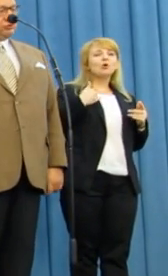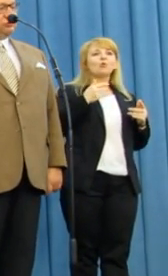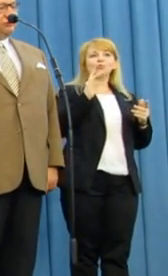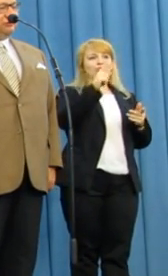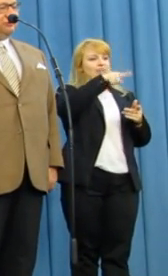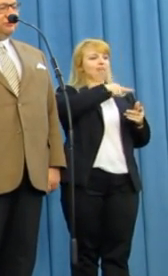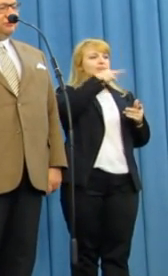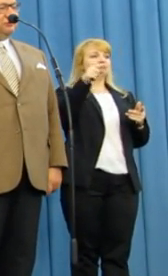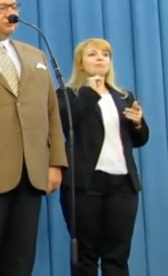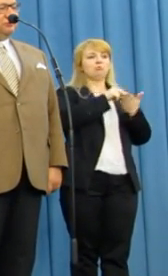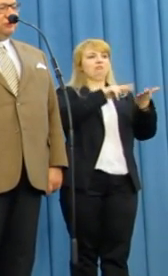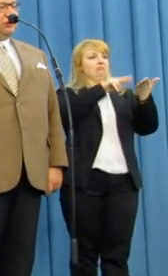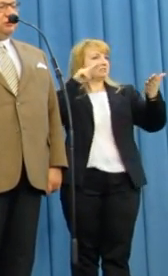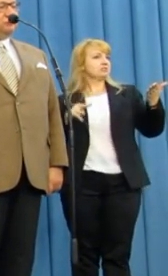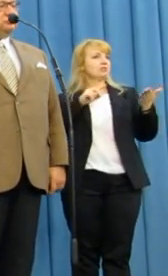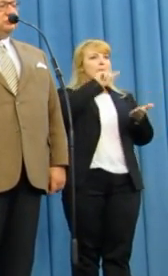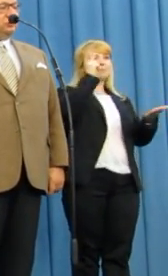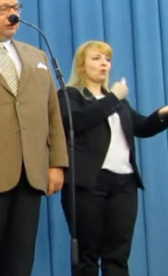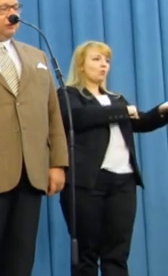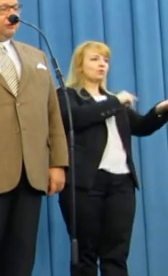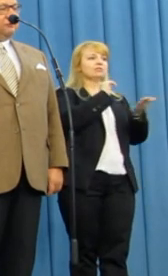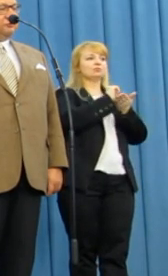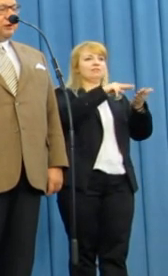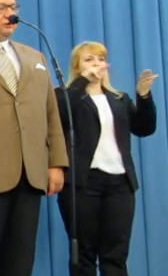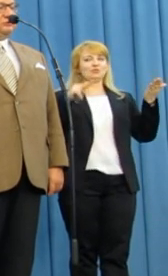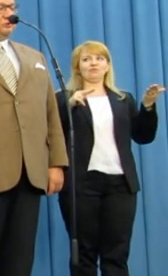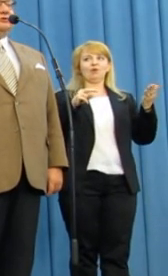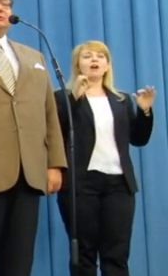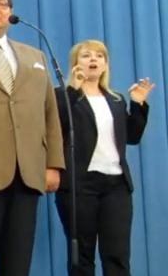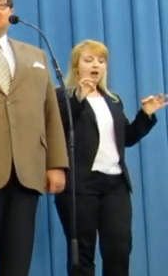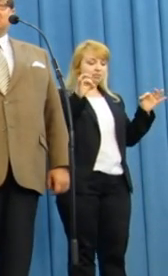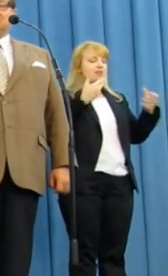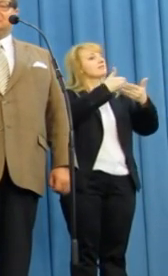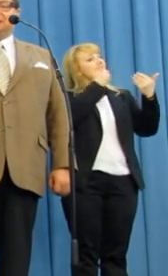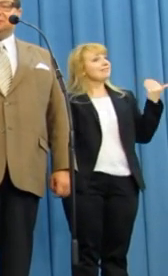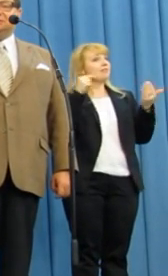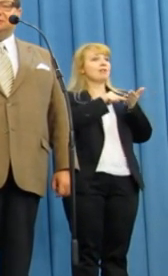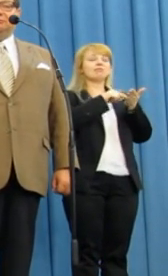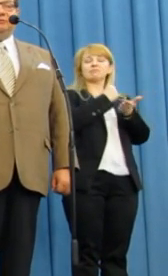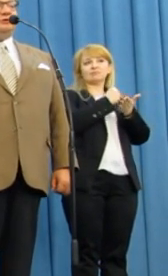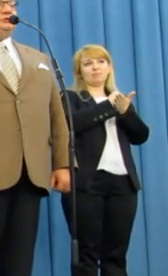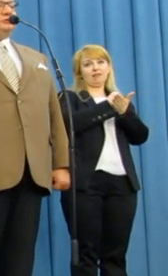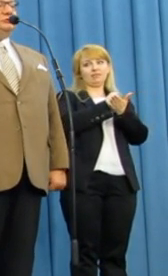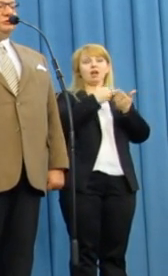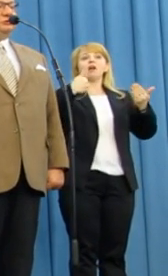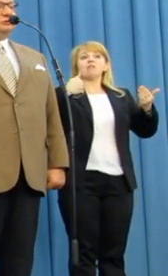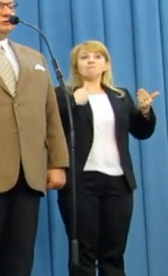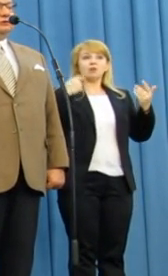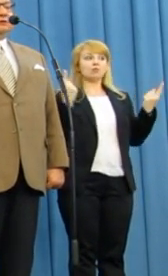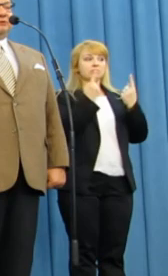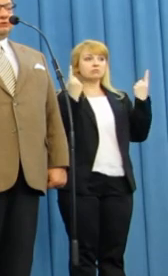zostało umorzone. Jej już nie ma, formalnie rzecz biorąc. Natomiast były